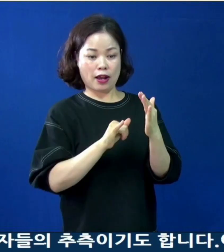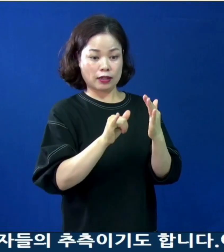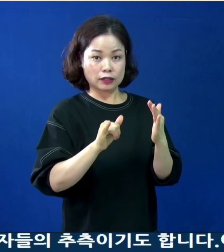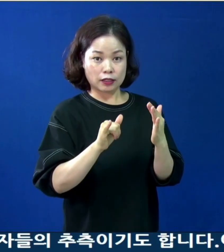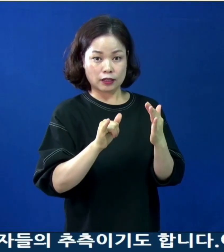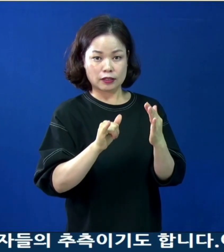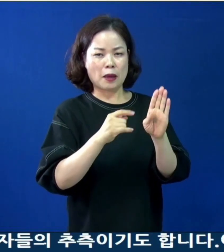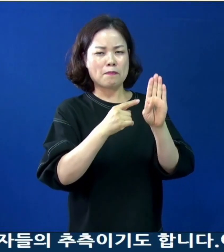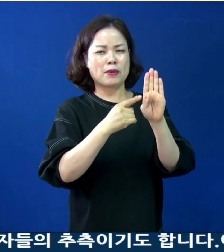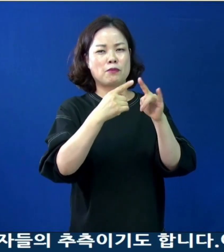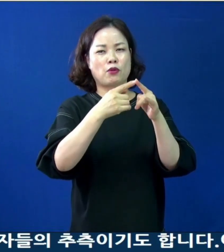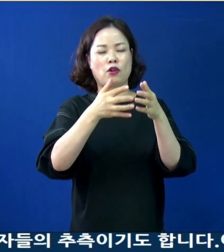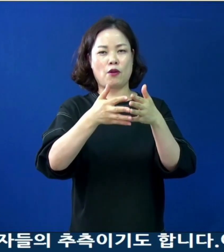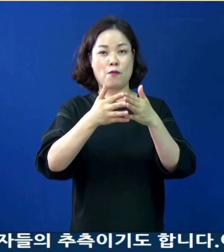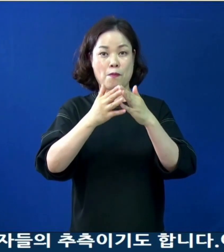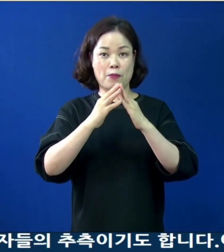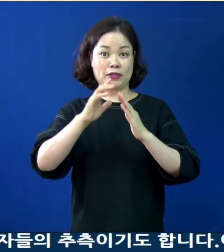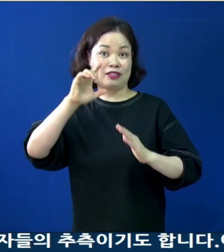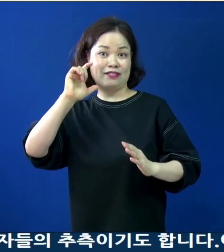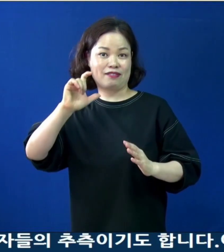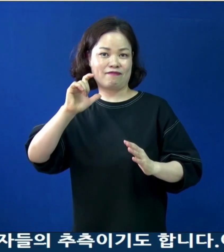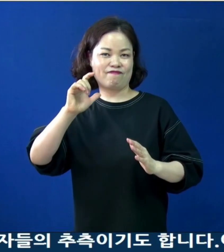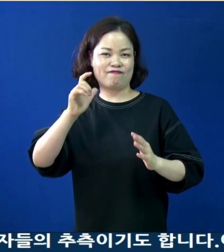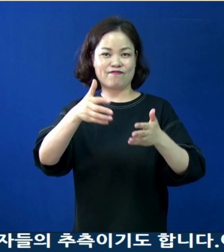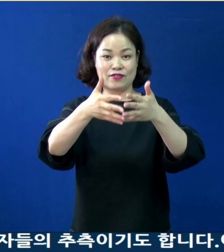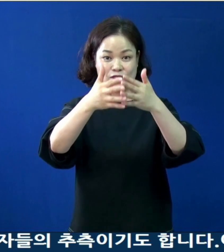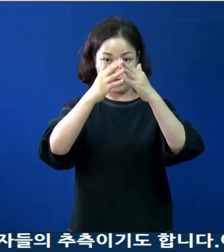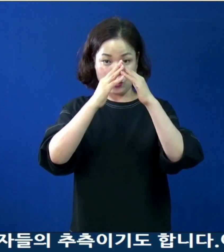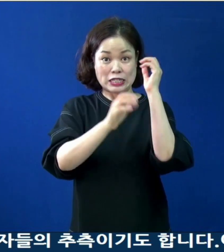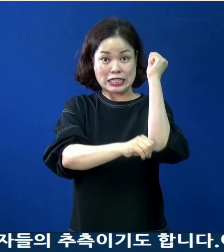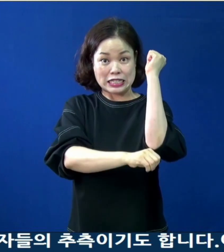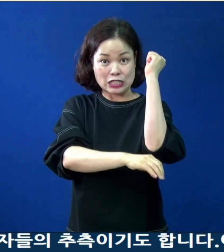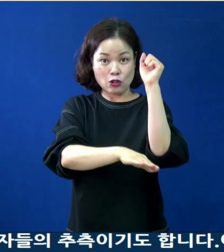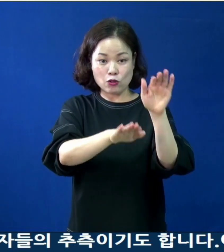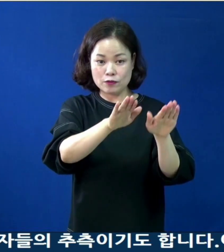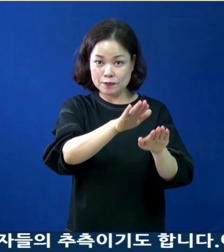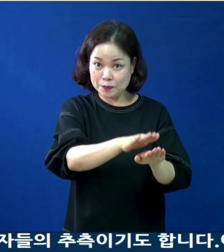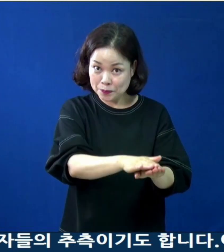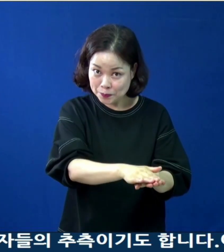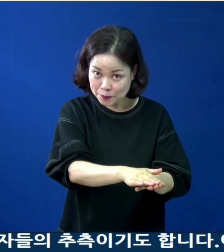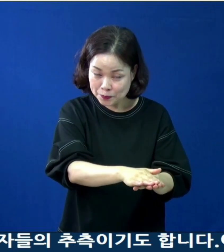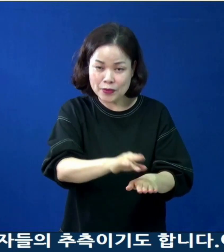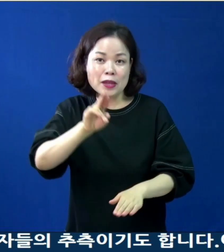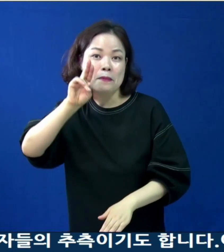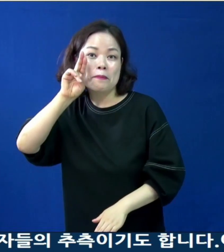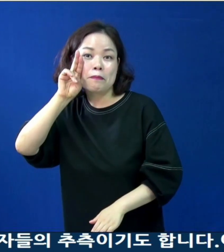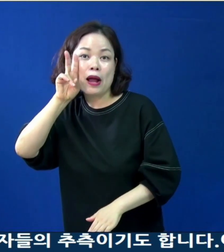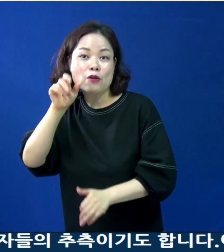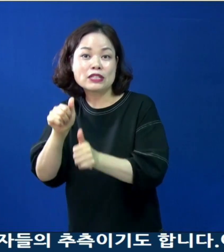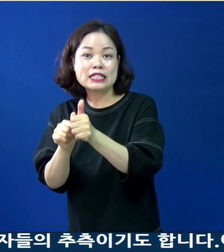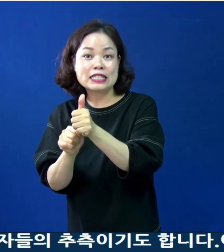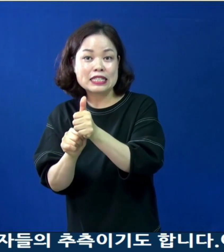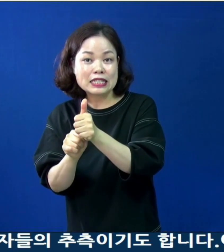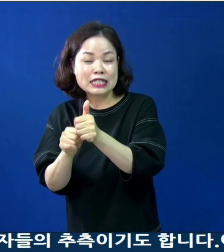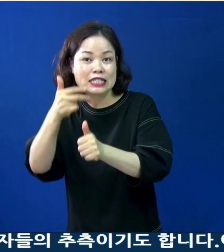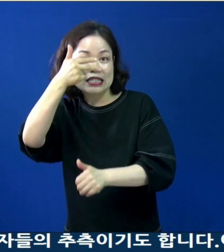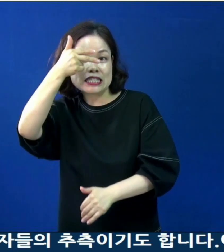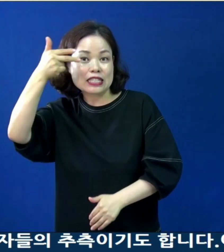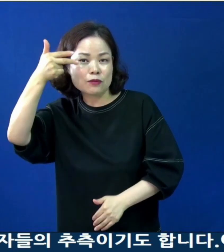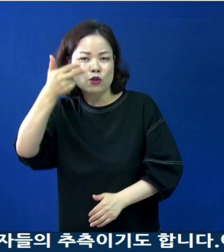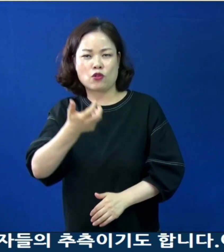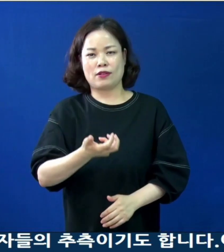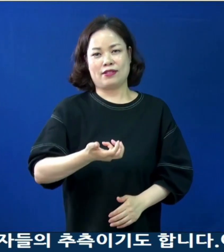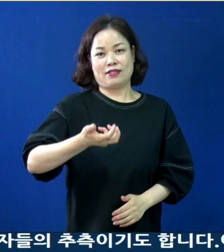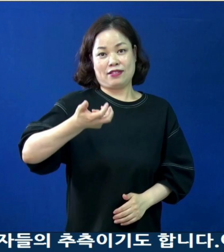교회가 든든하게 세워질 수 있는 기초를 마련해 놓고 이제 바울, 실라, 디모데는